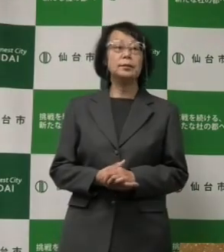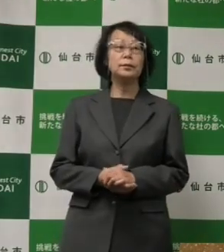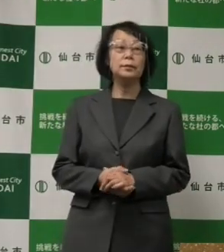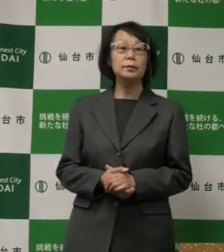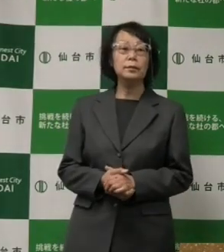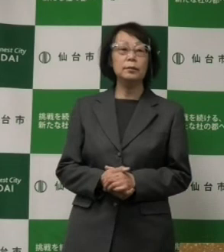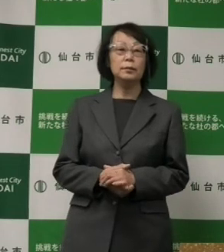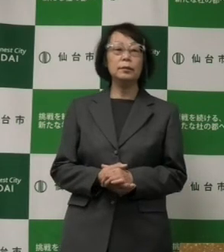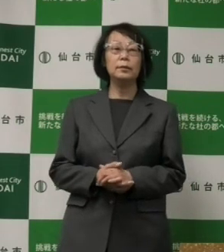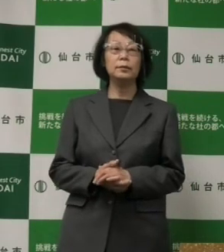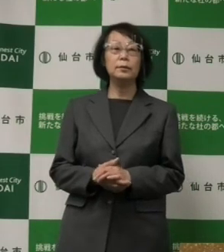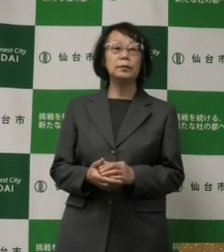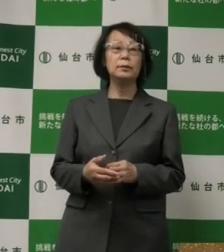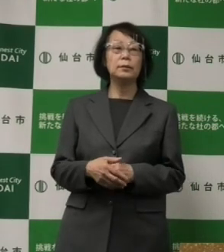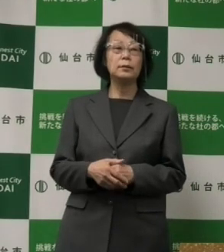はい、どうぞ。